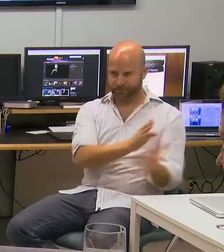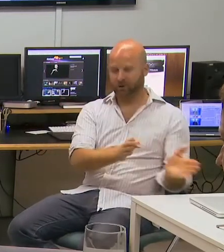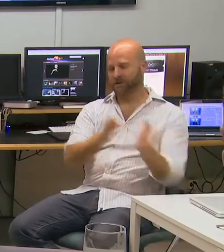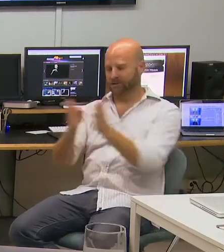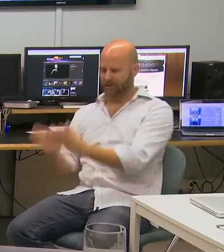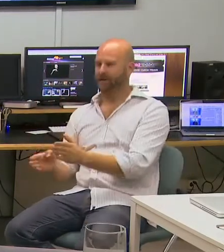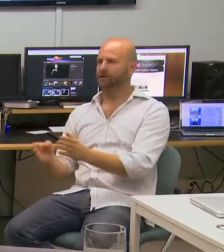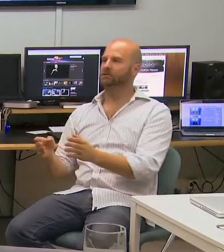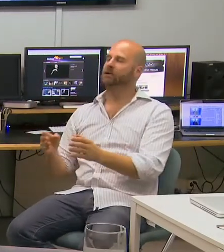so organisiert.